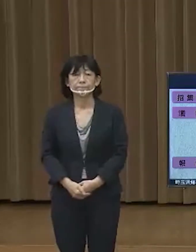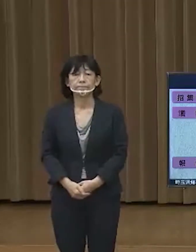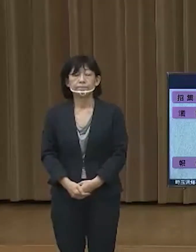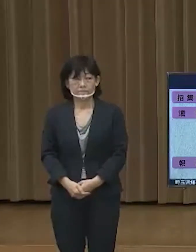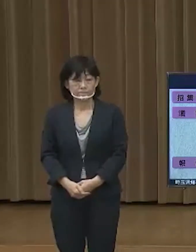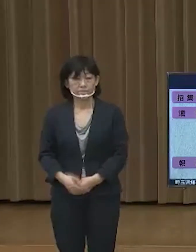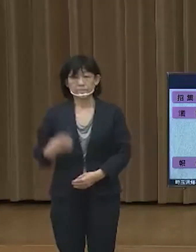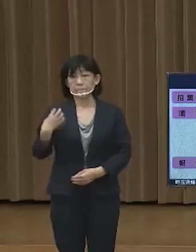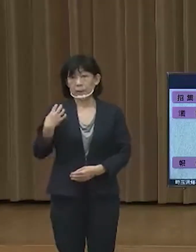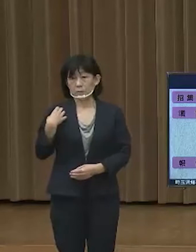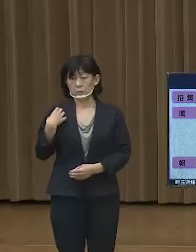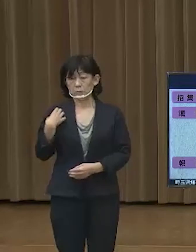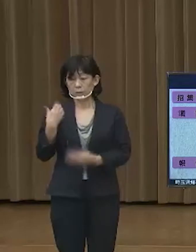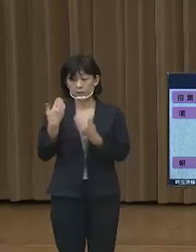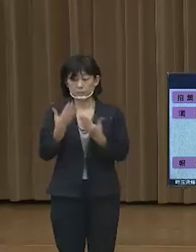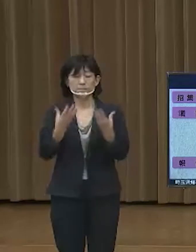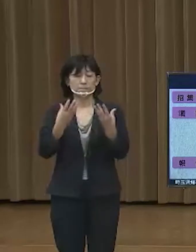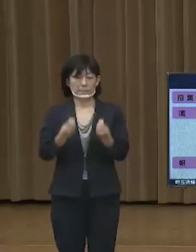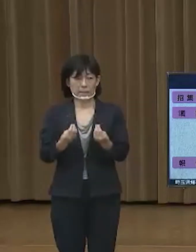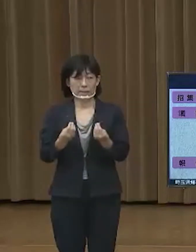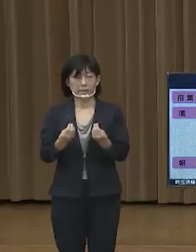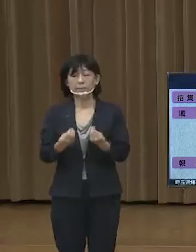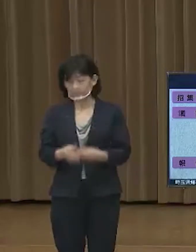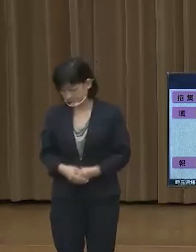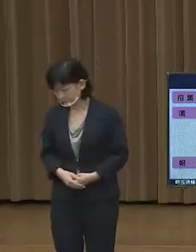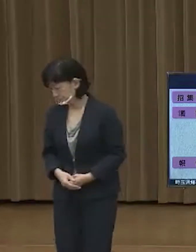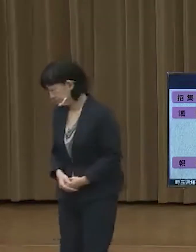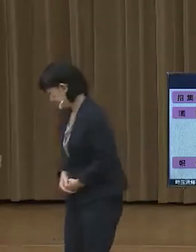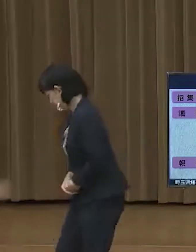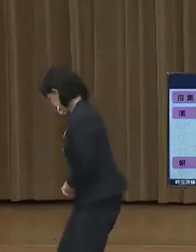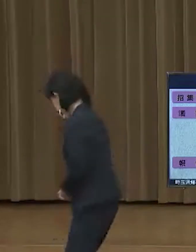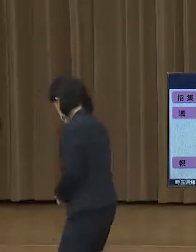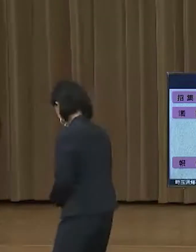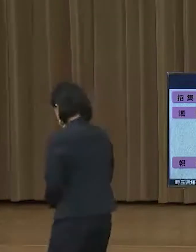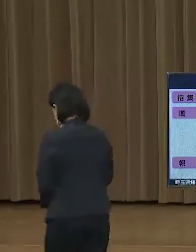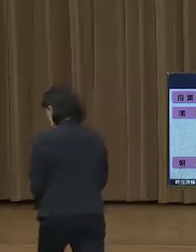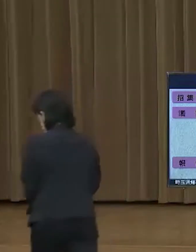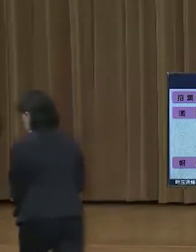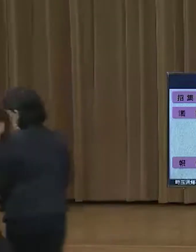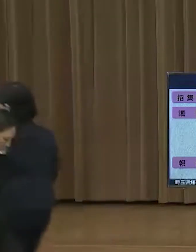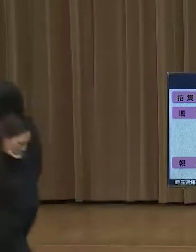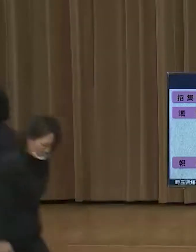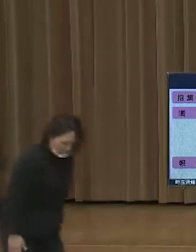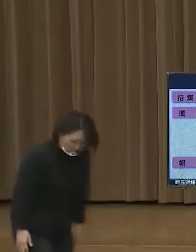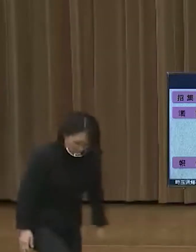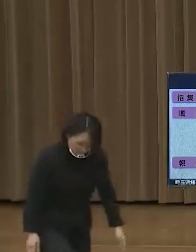幹事社から以上です。知事発表について各社さん質問お願いします。